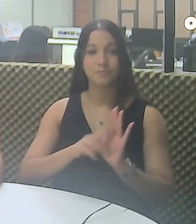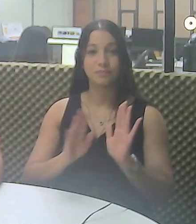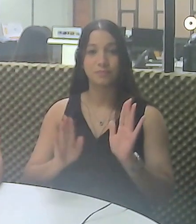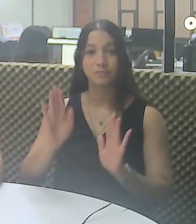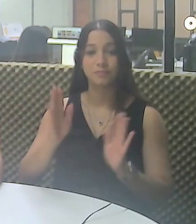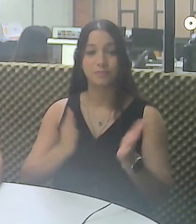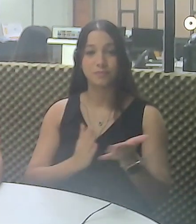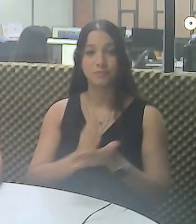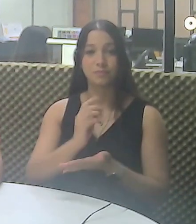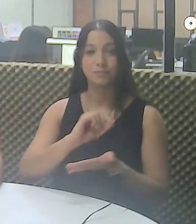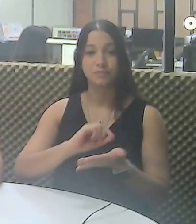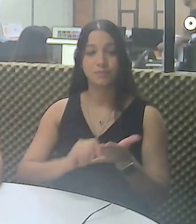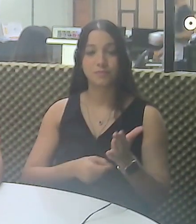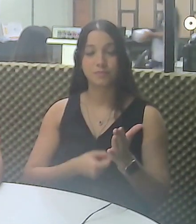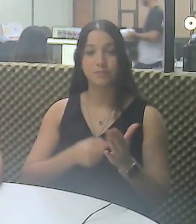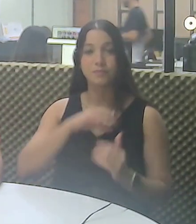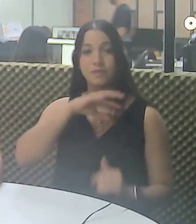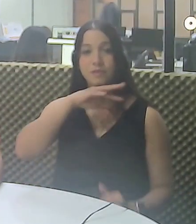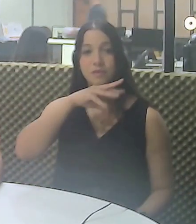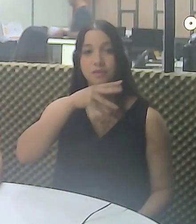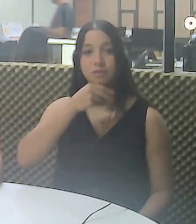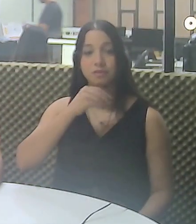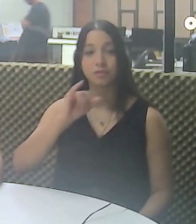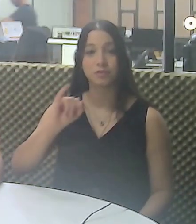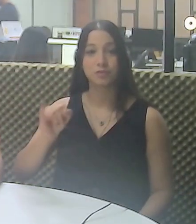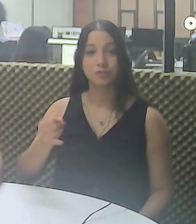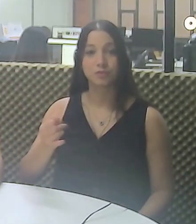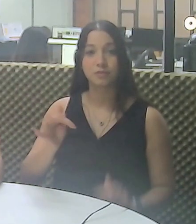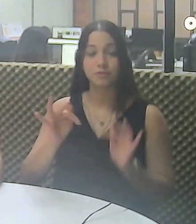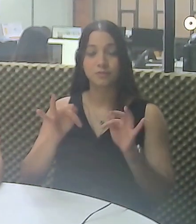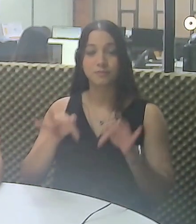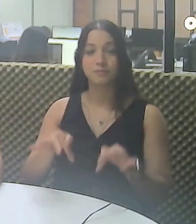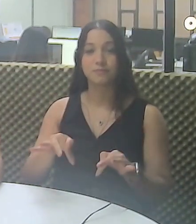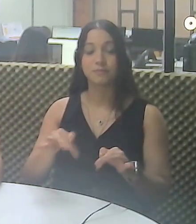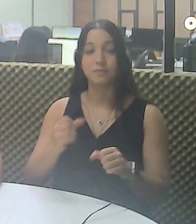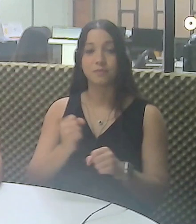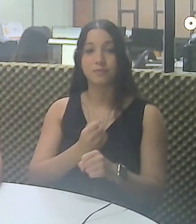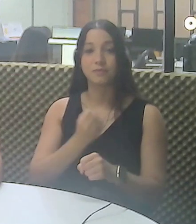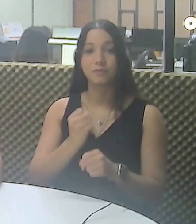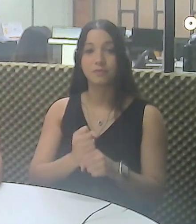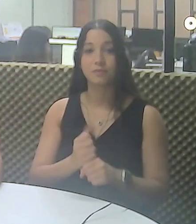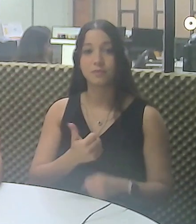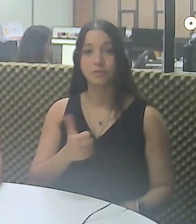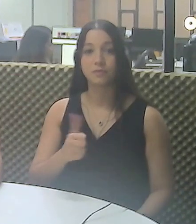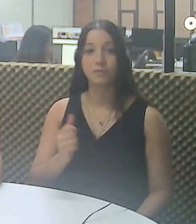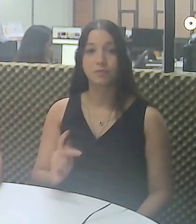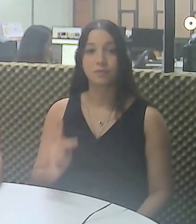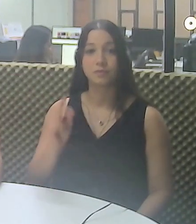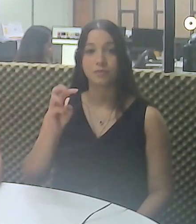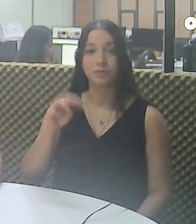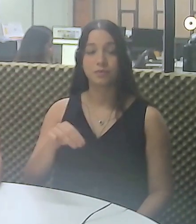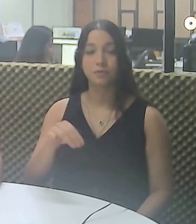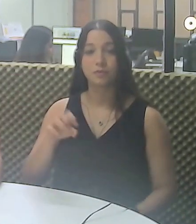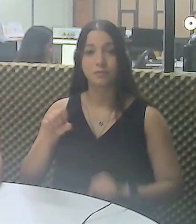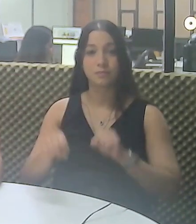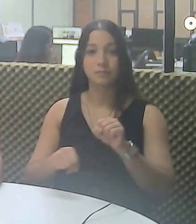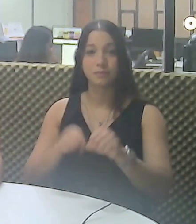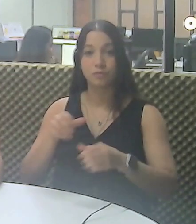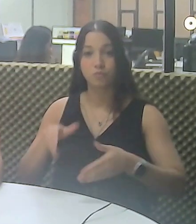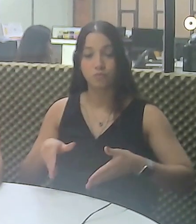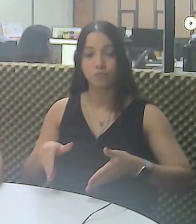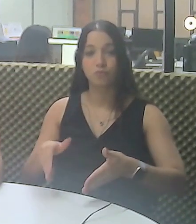foi assinada pelo prefeito Odelmo Leão no final de janeiro, prevê a construção de 11 quilômetros de pista para a prática de